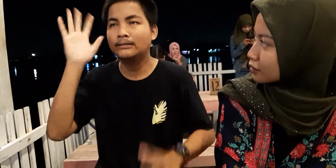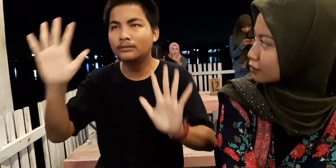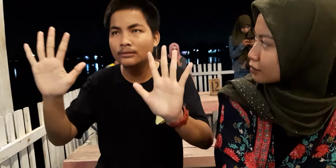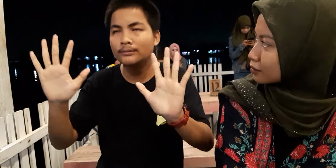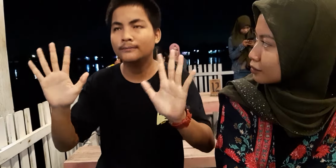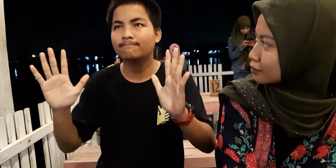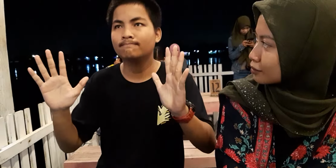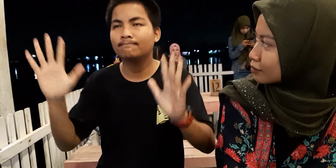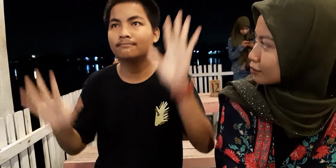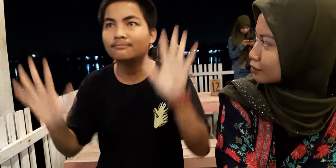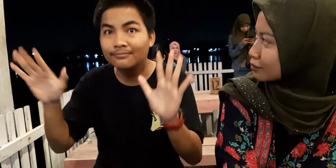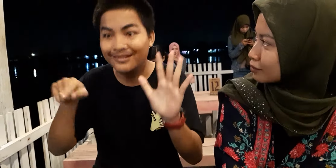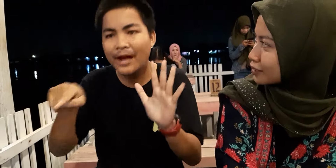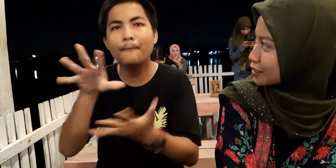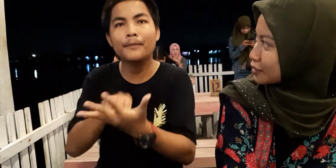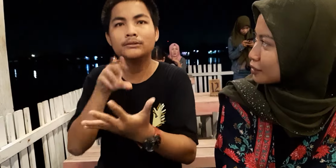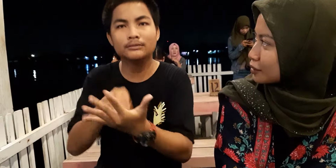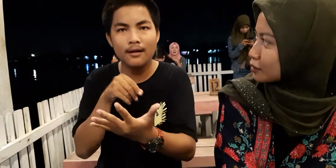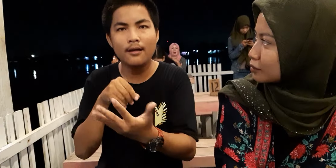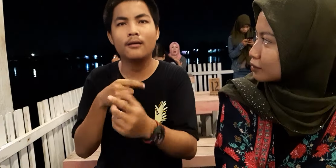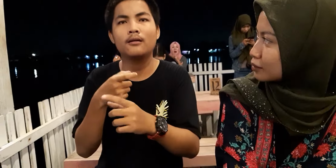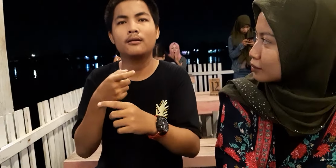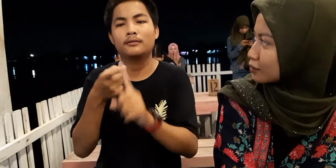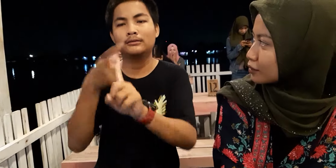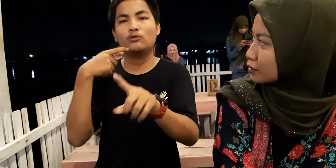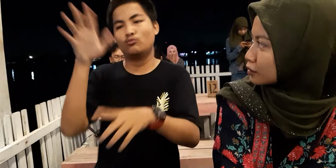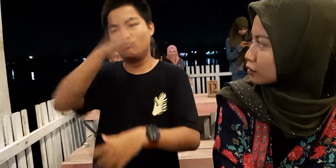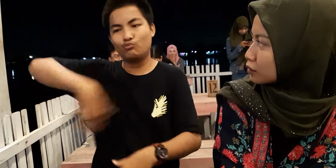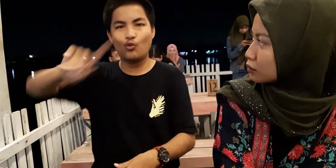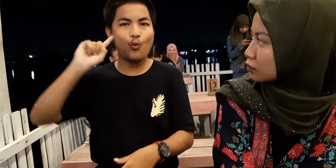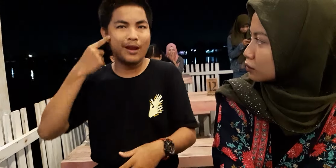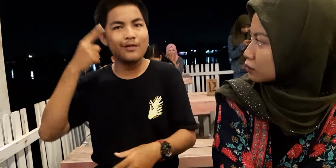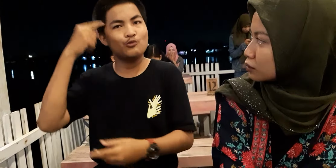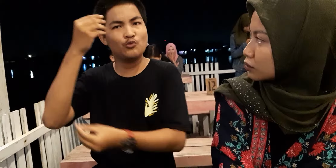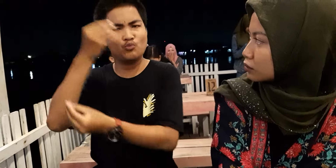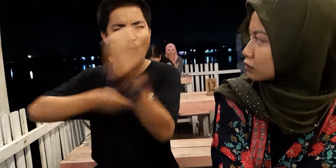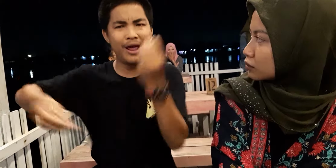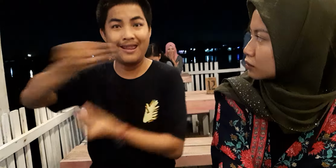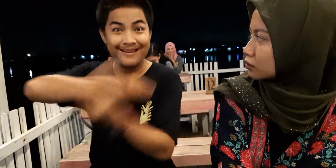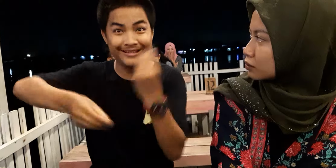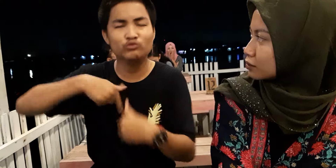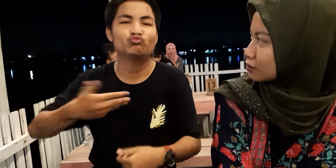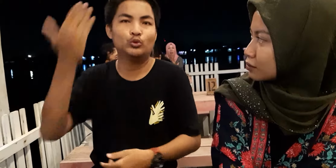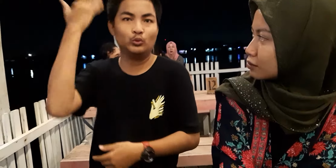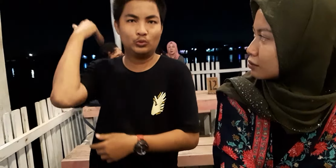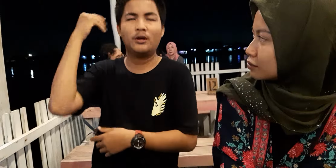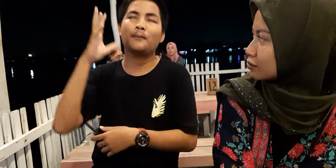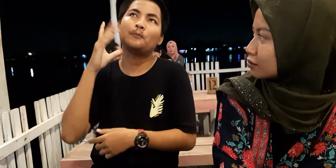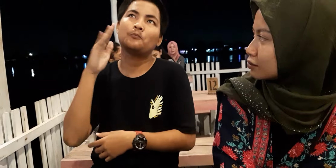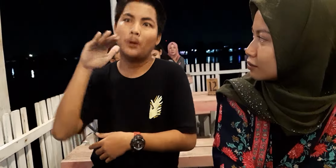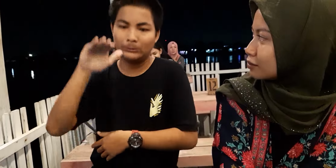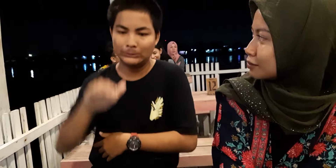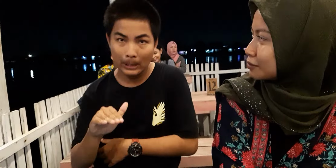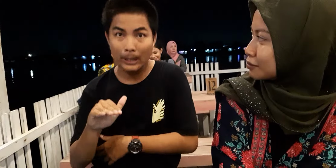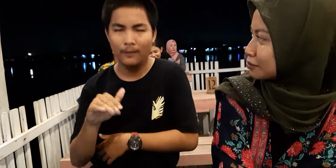gitu, di industri kreatif dan segala macamnya. Makanya mungkin saya lebih kepada film. Mungkin ya